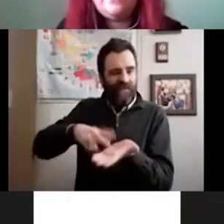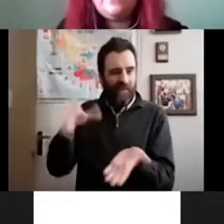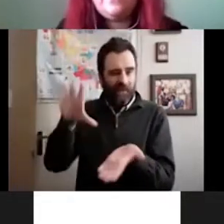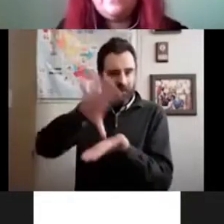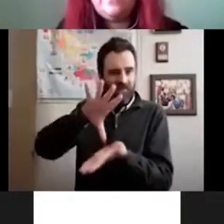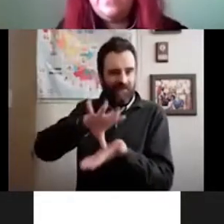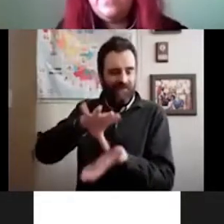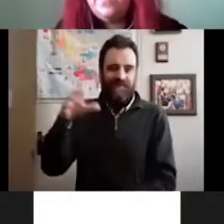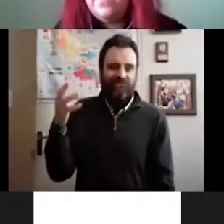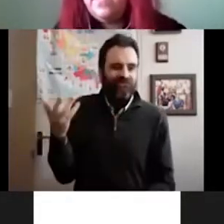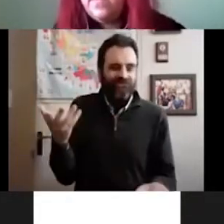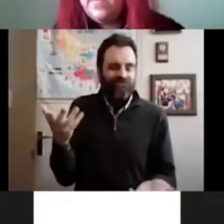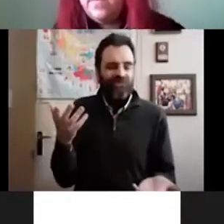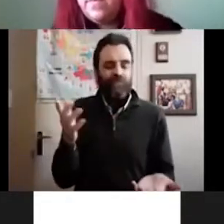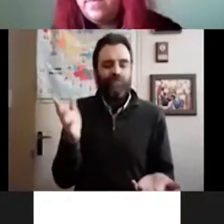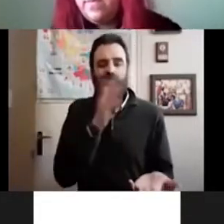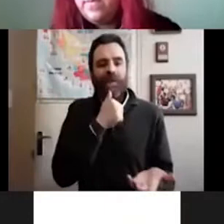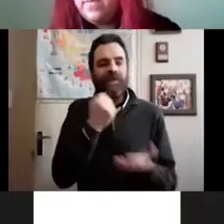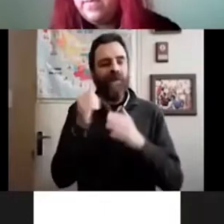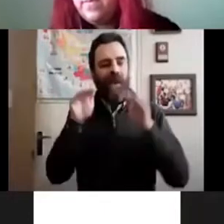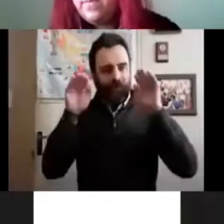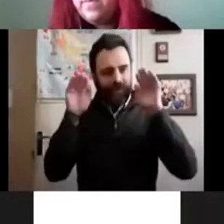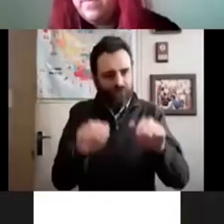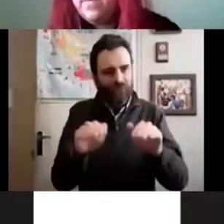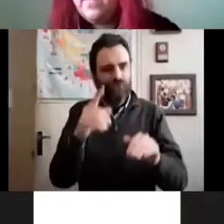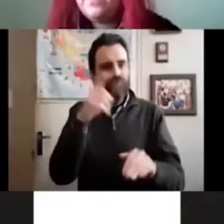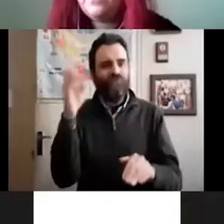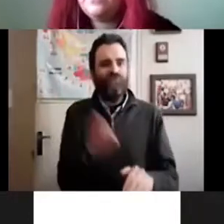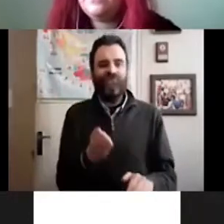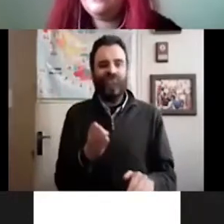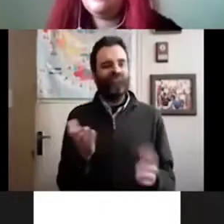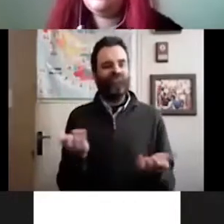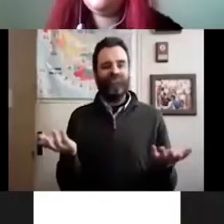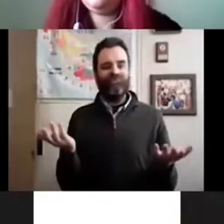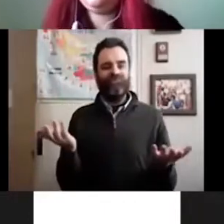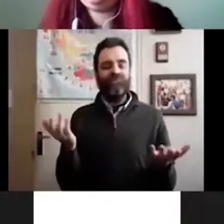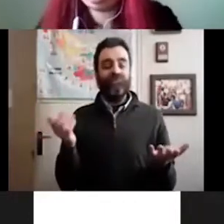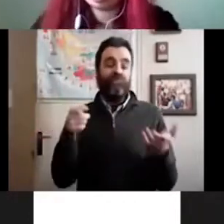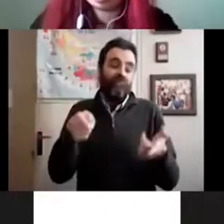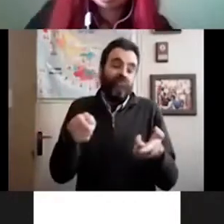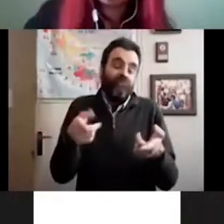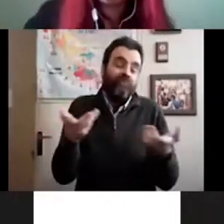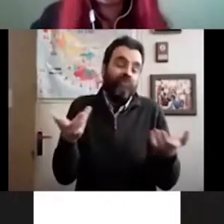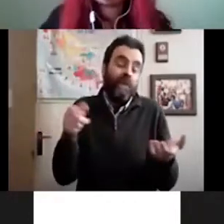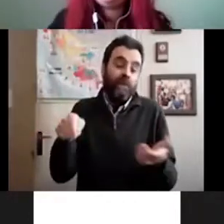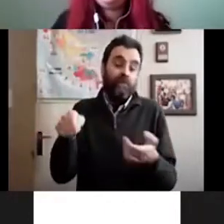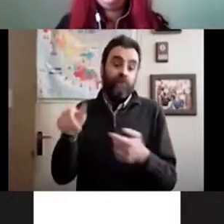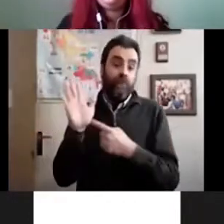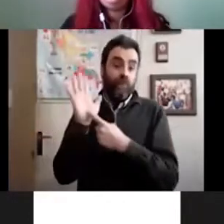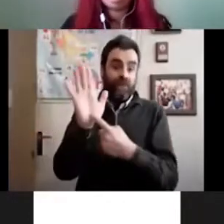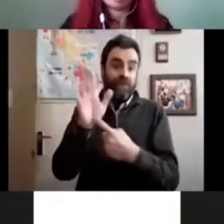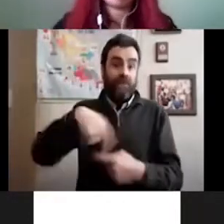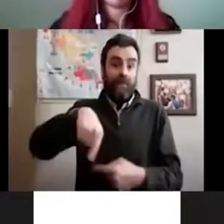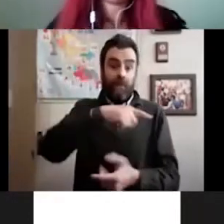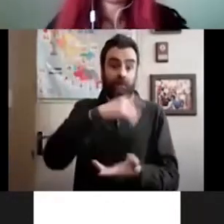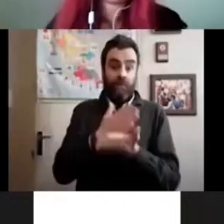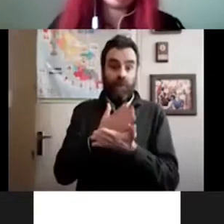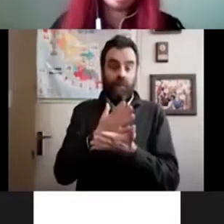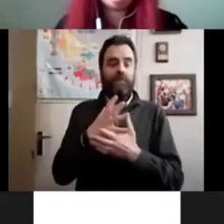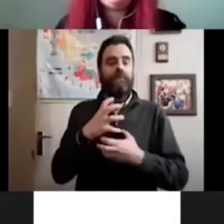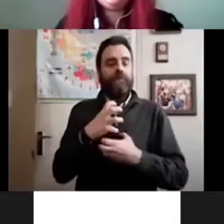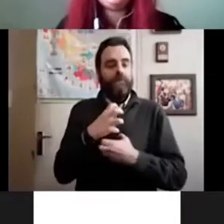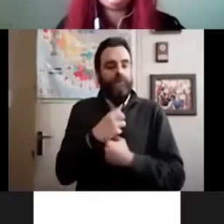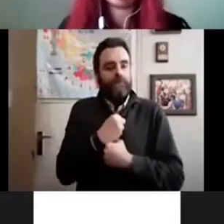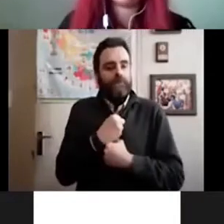Y esta situación, la verdad, en nuestro país fue difícil porque no hay apoyo, ¿bien?